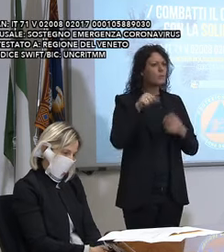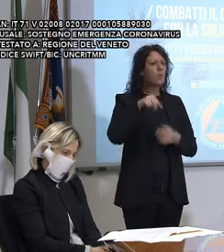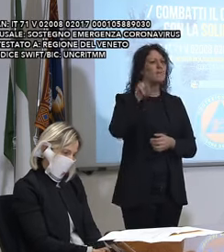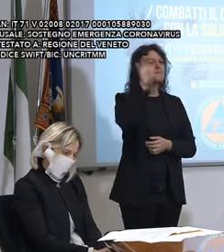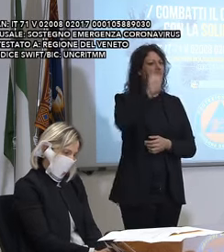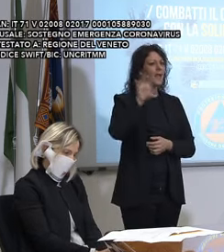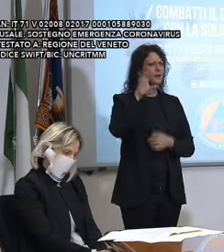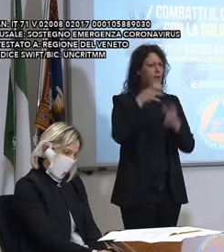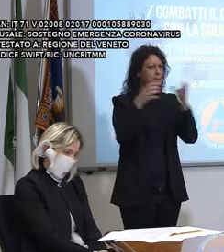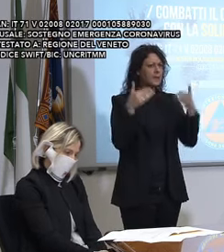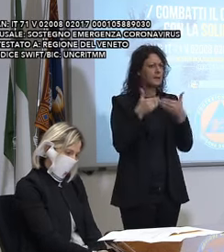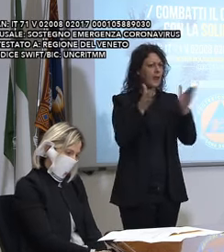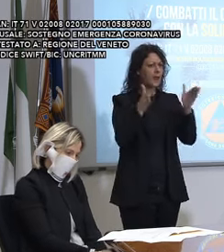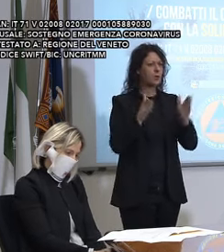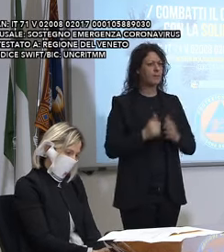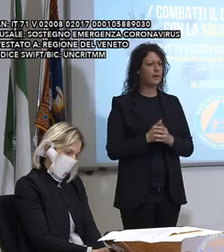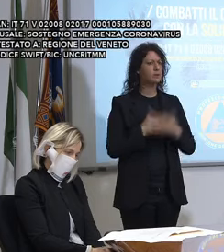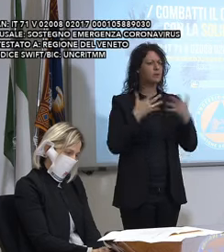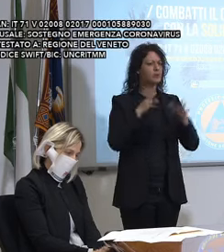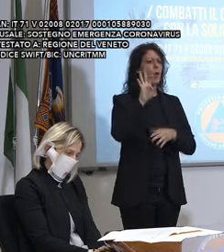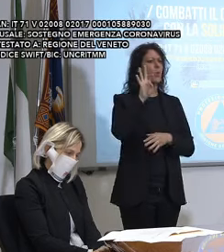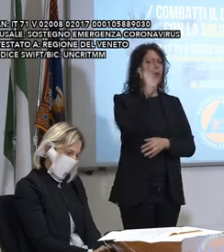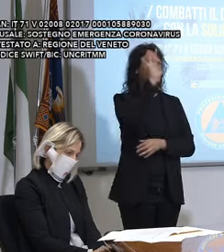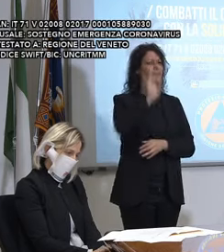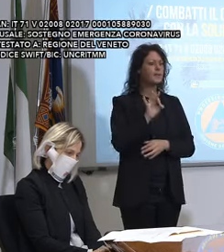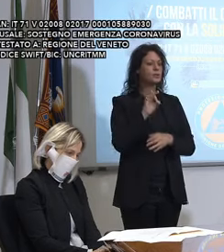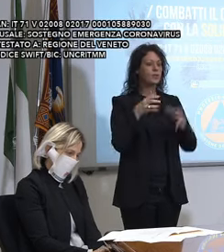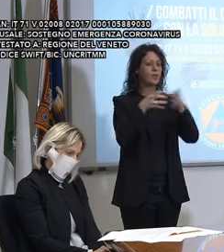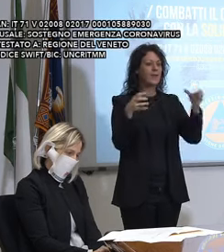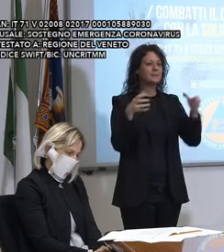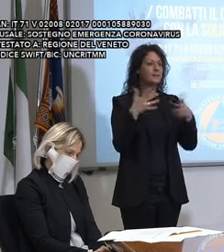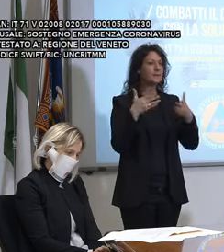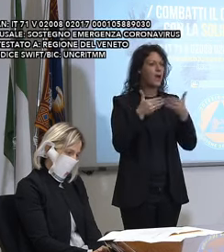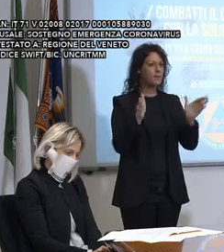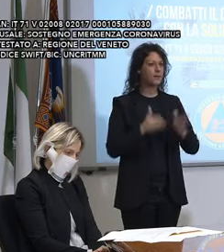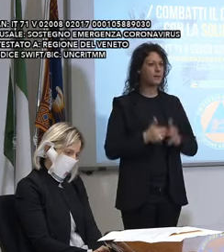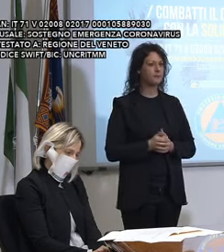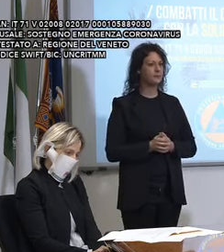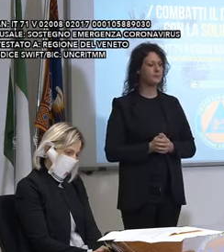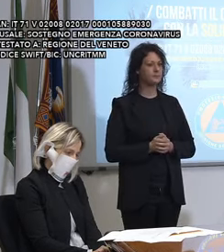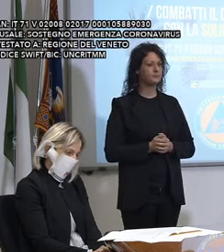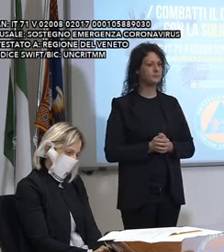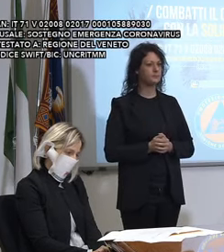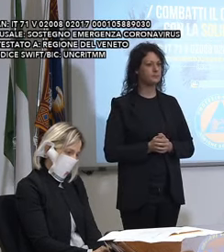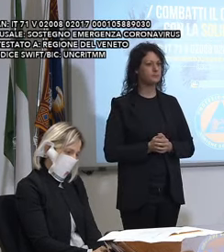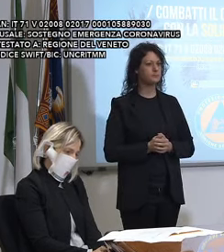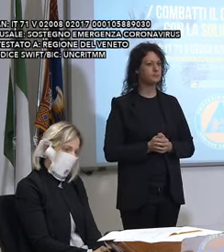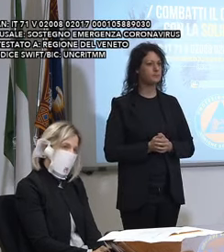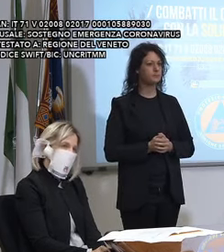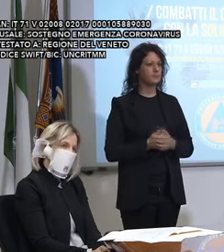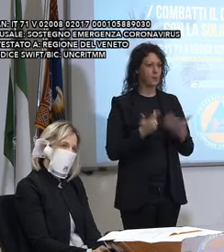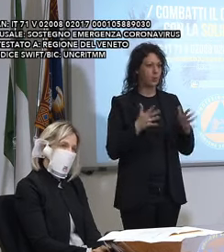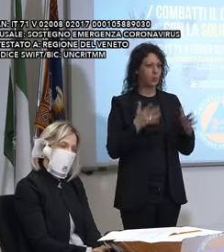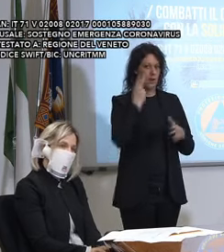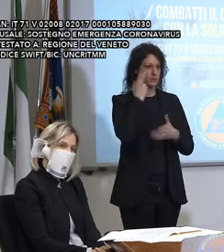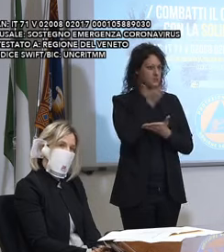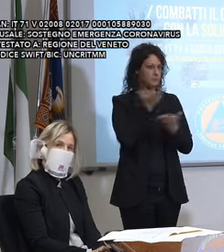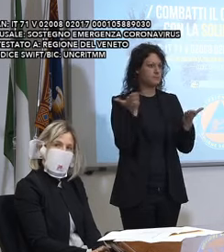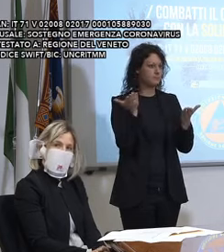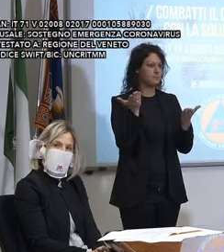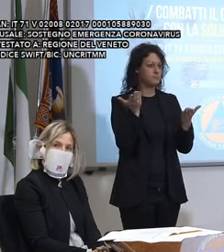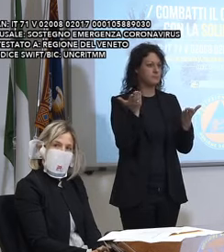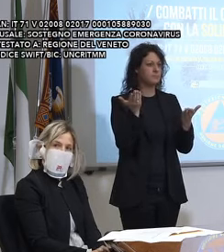noi abbiamo un calcolo che almeno il 40% delle aziende sono state aperte. Cioè non è un dato di fatto, no?